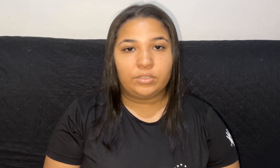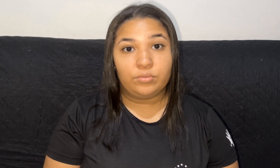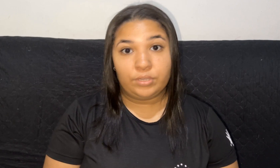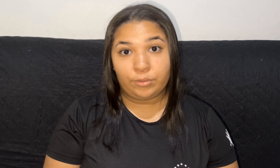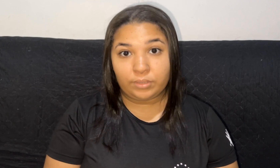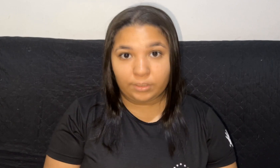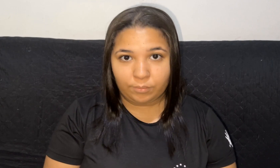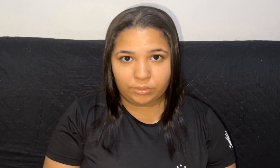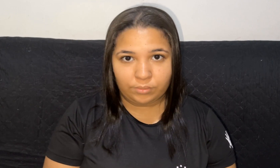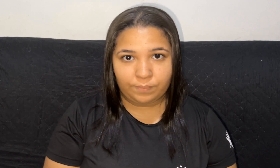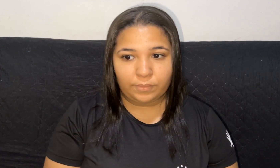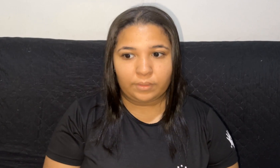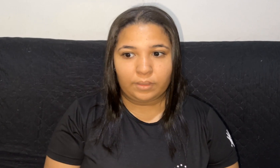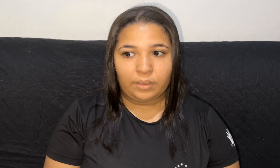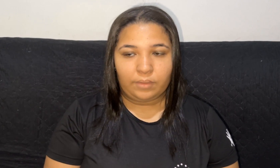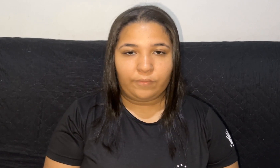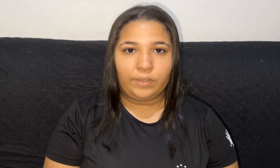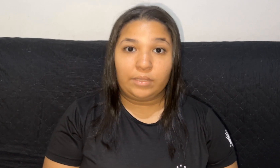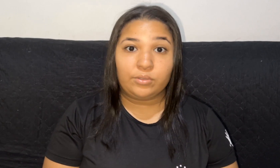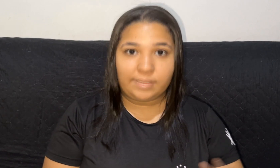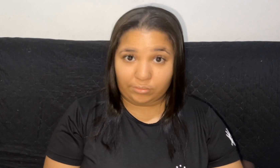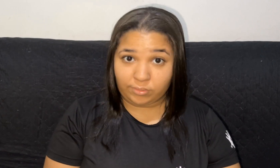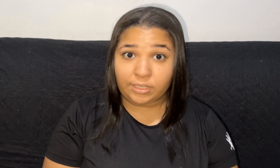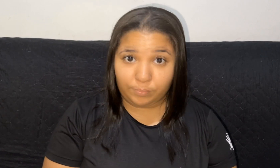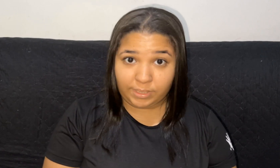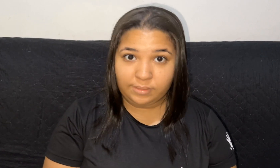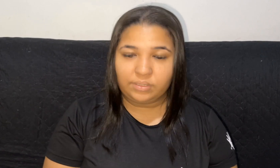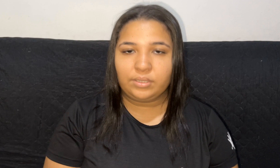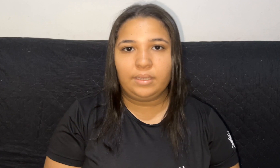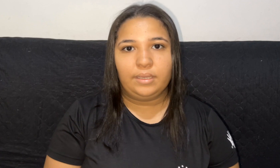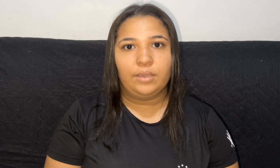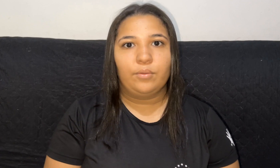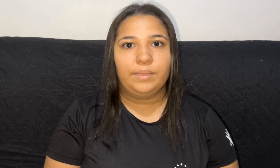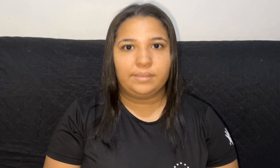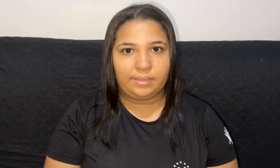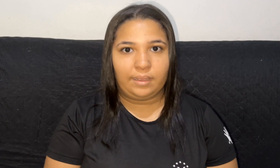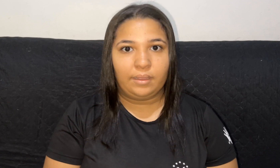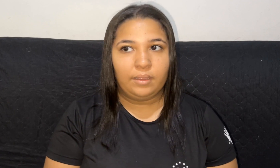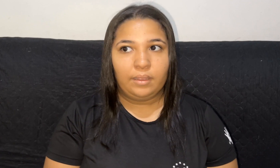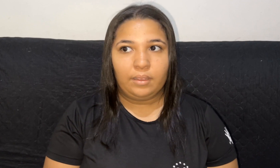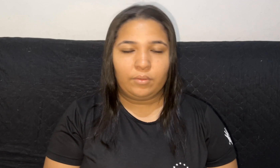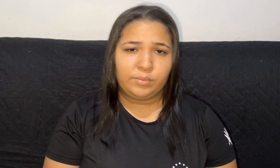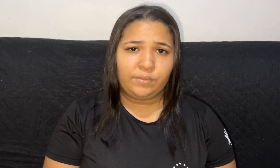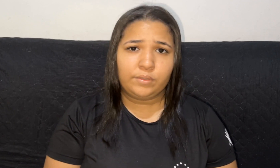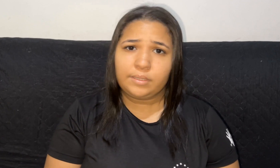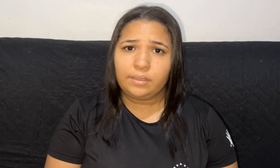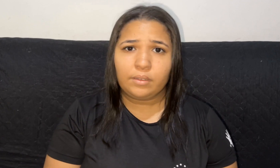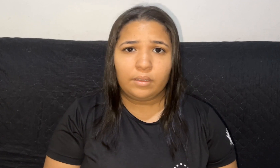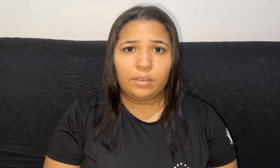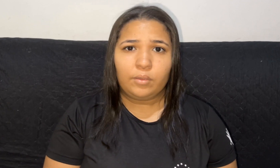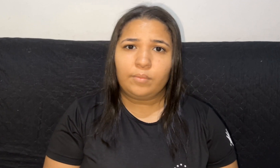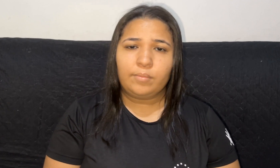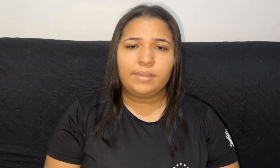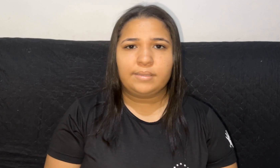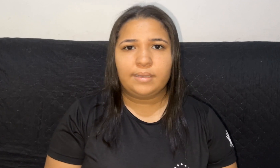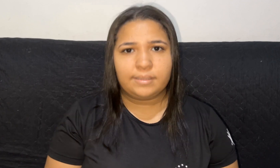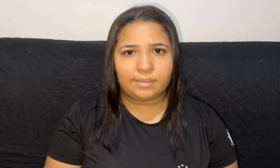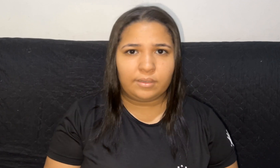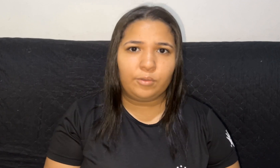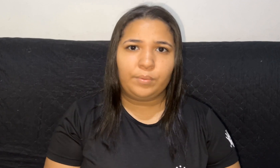nos reunimos, foi anunciado nas missas que ia começar como se fosse uma seleção para